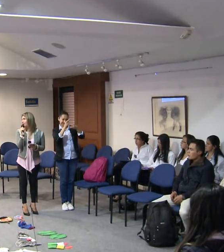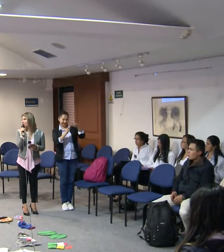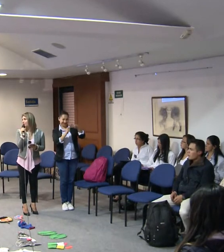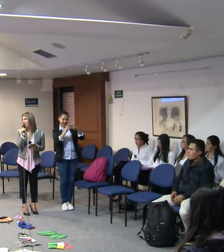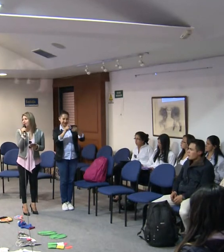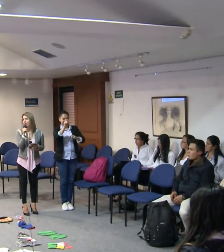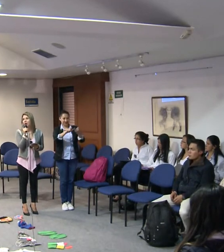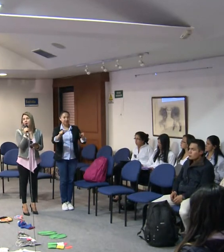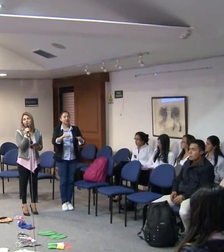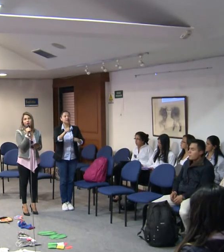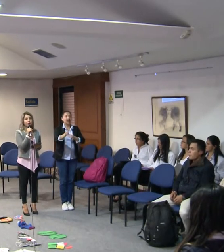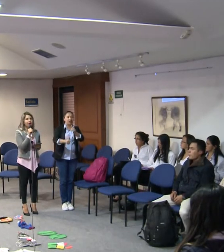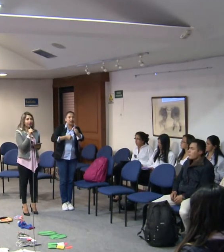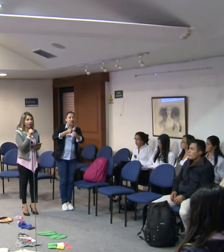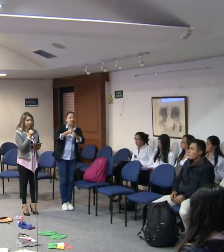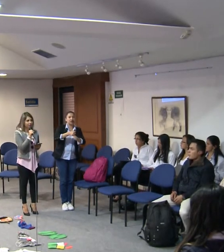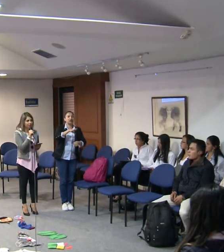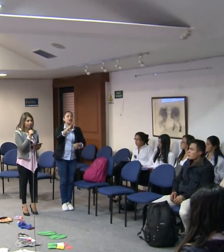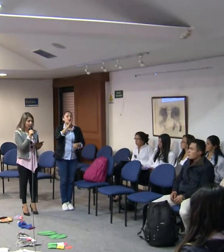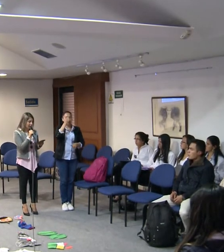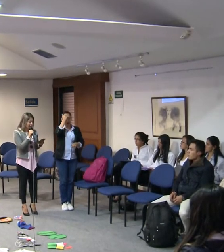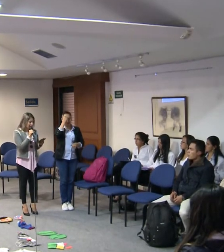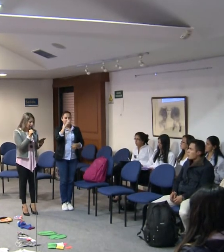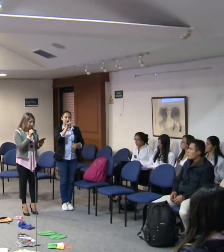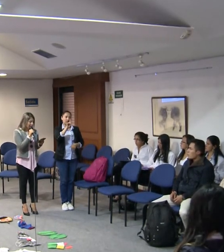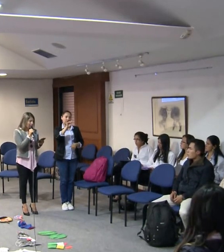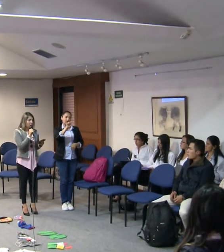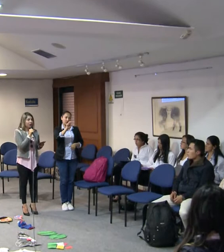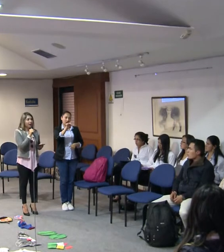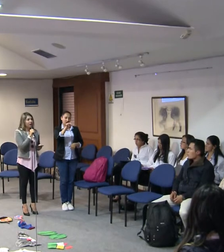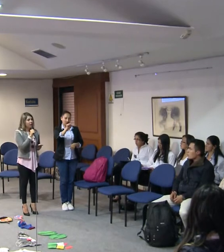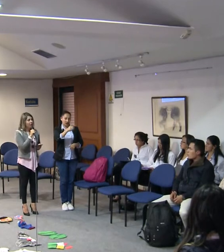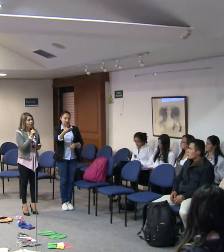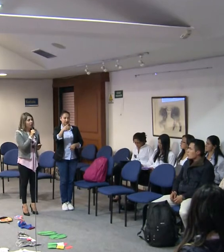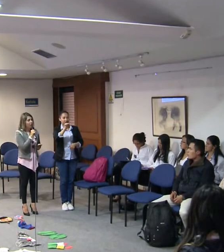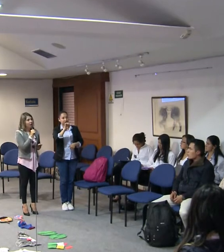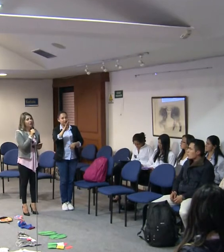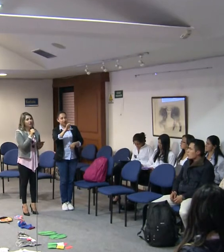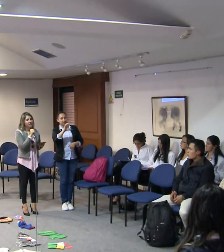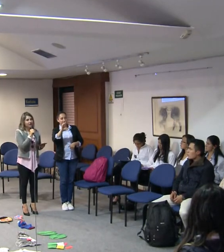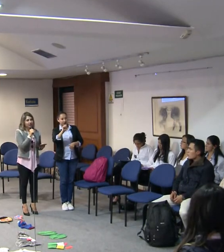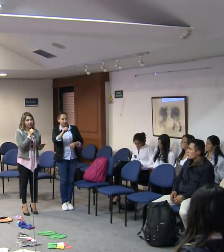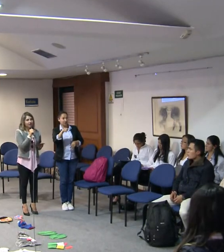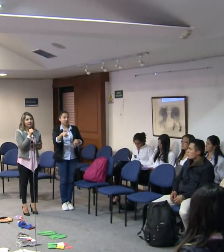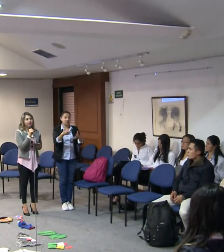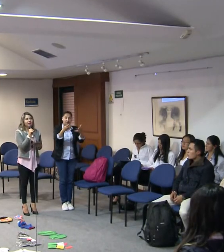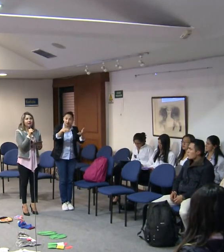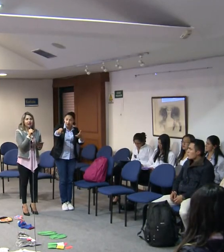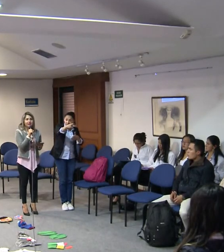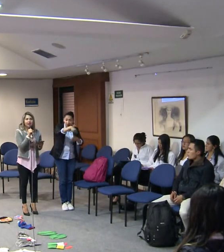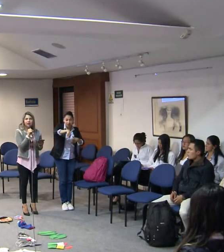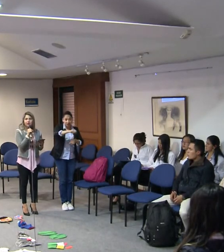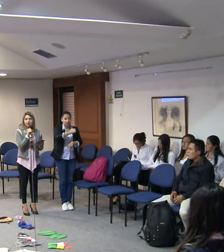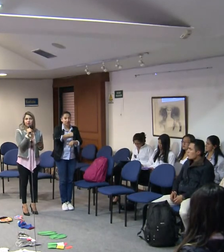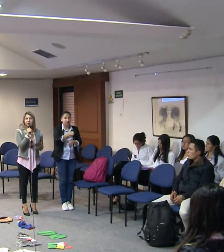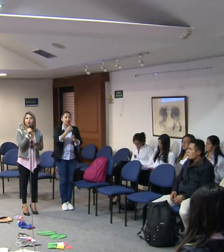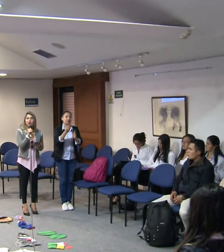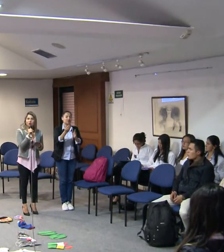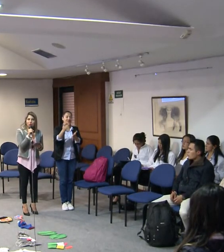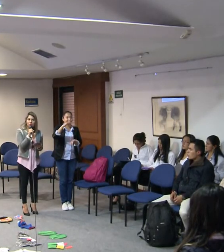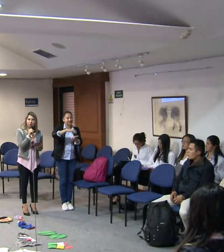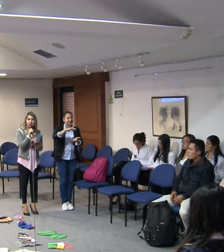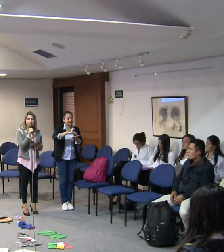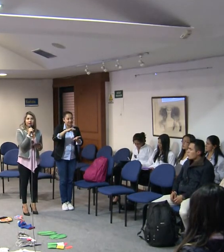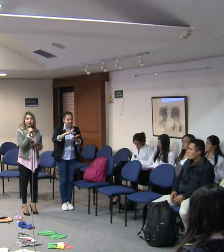quienes han sido asesoradas por la profesora Diana Abecho. Lo que quiero, por favor, a los asistentes es invitarles a que identifiquen